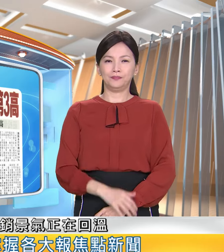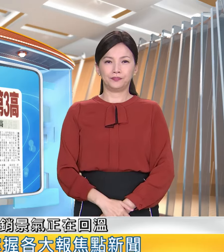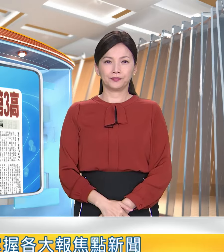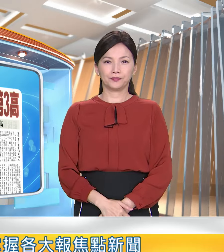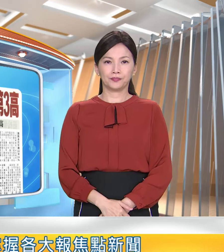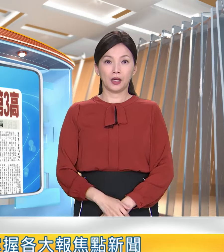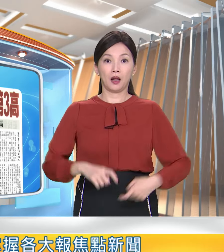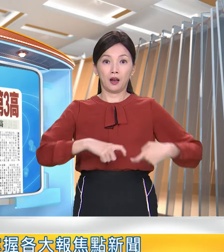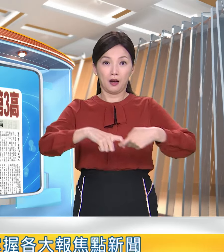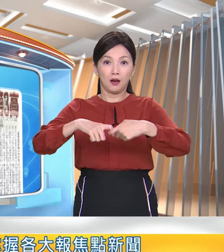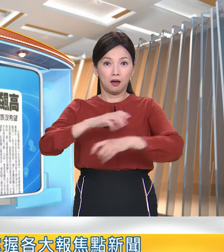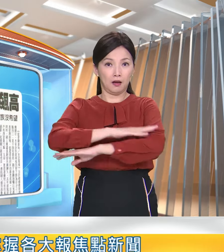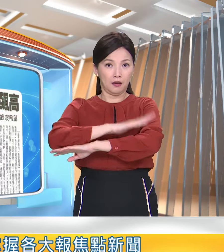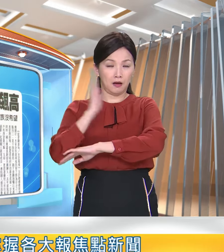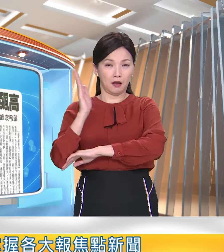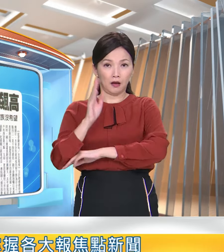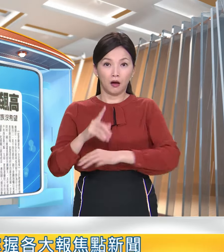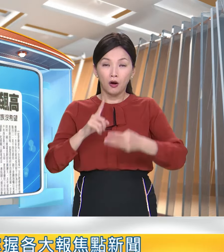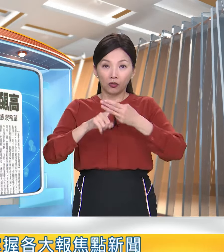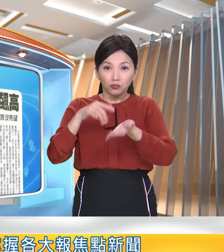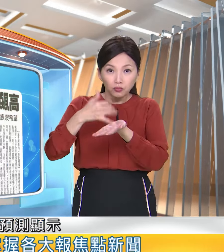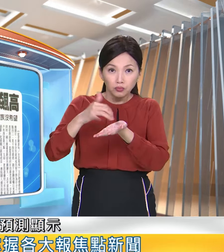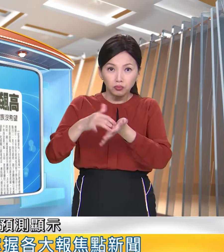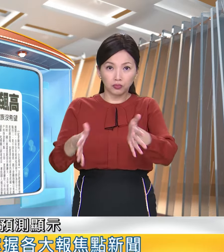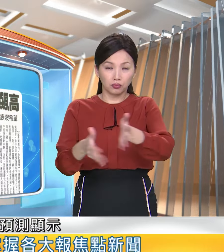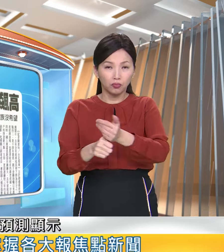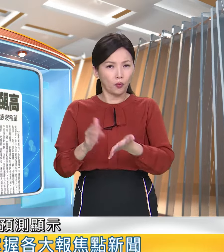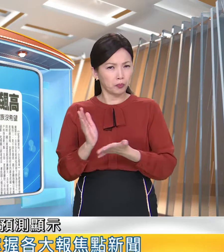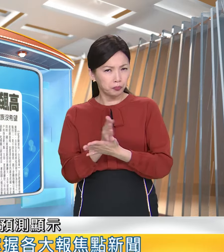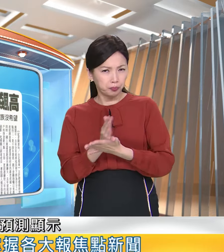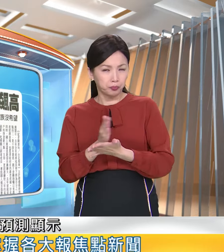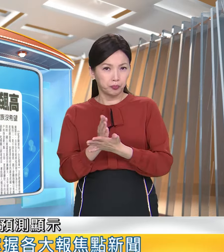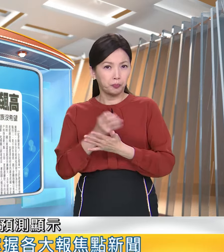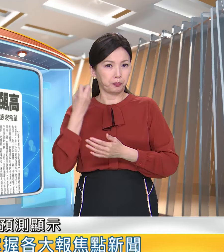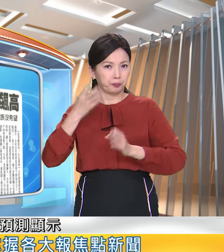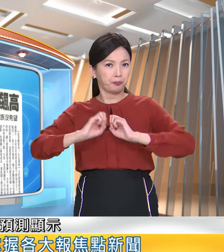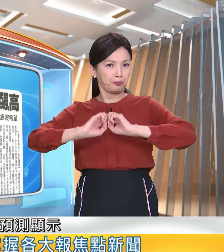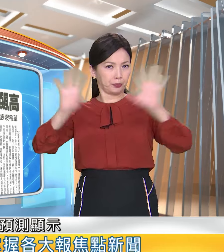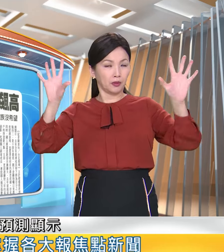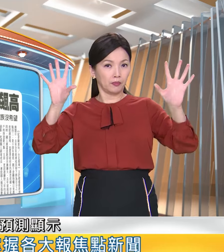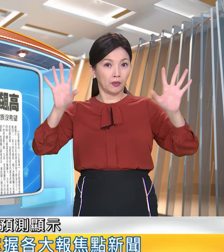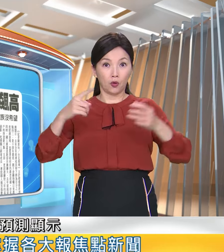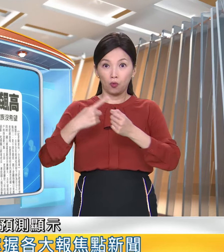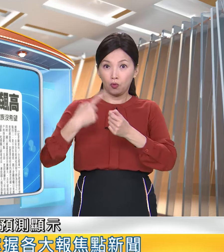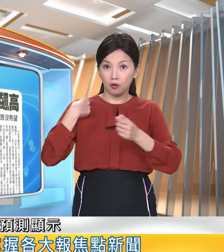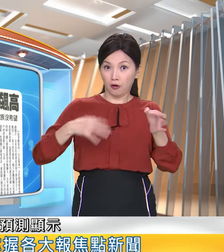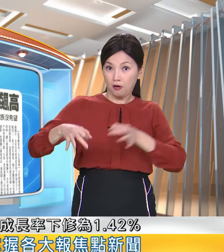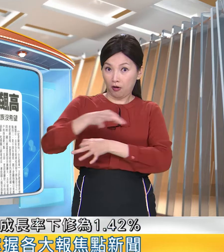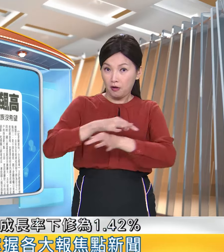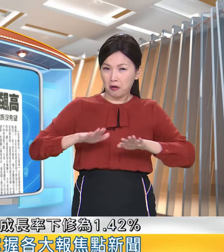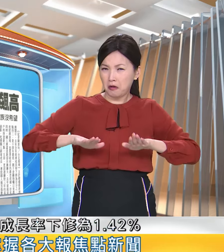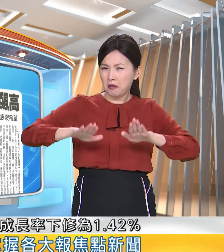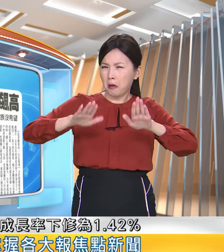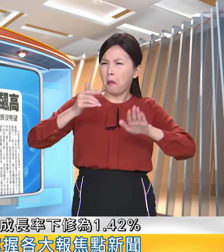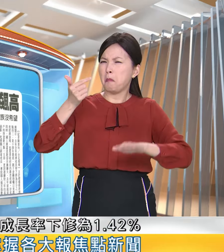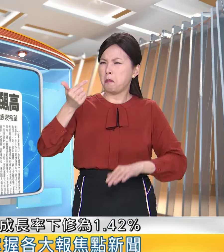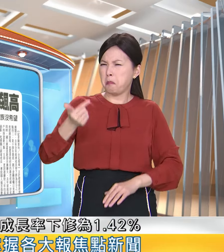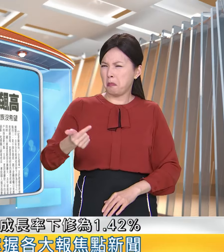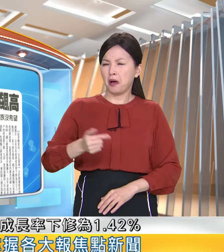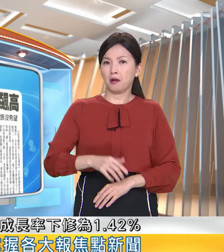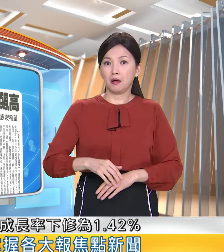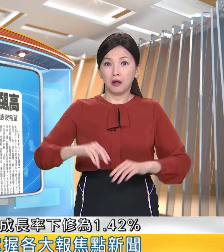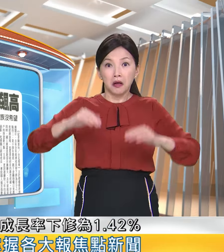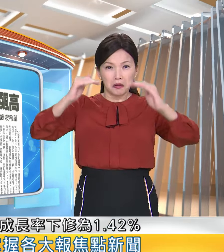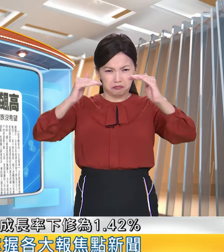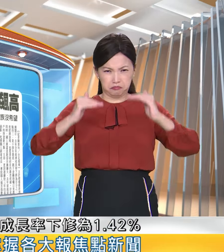而联合报则是提到了，主计总处最新预测显示，去年全年